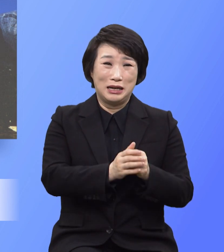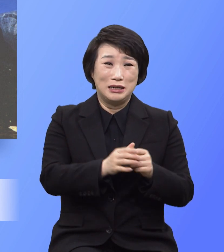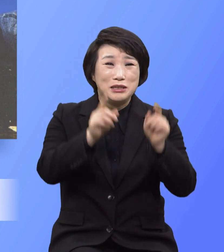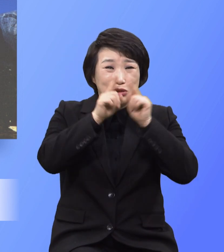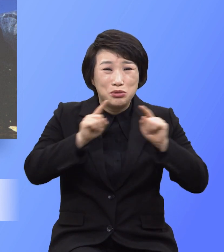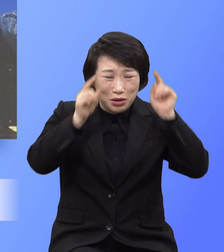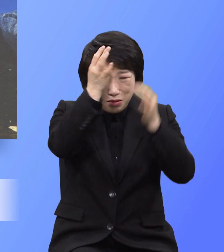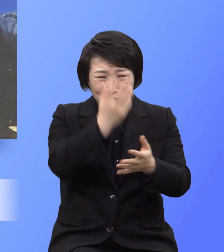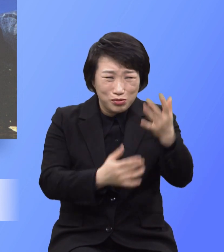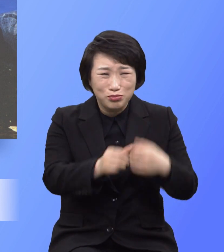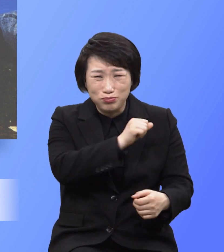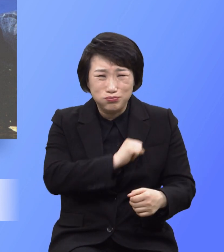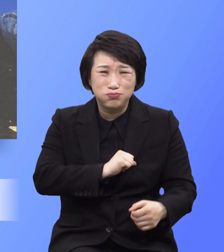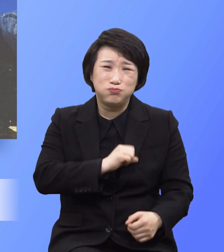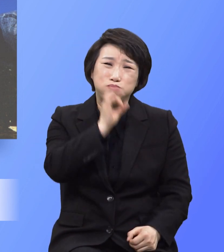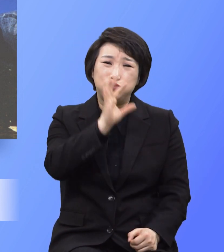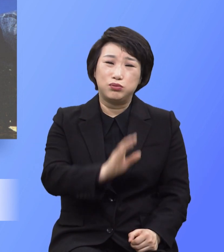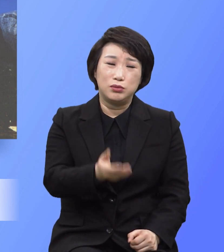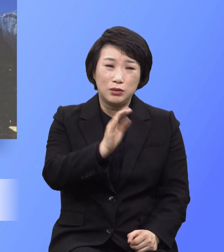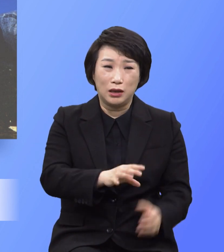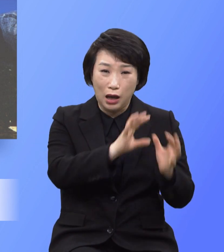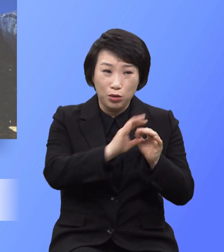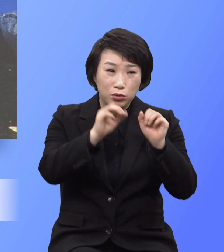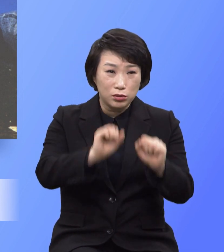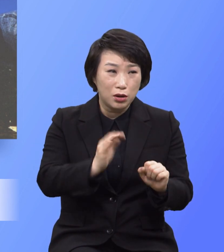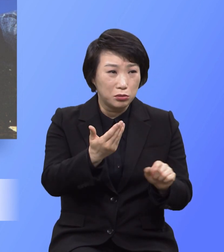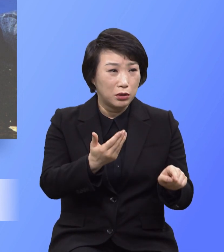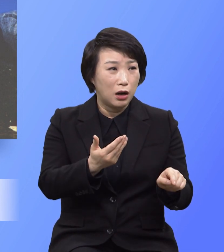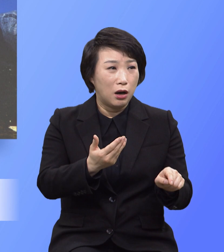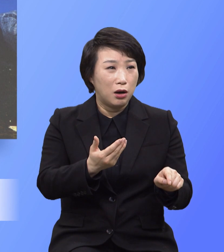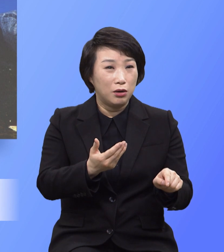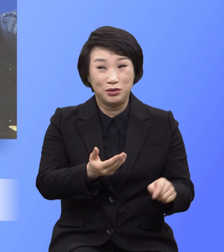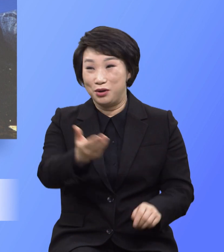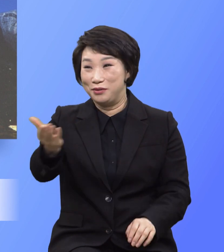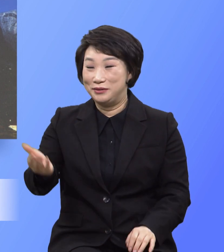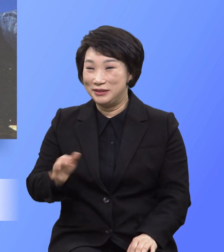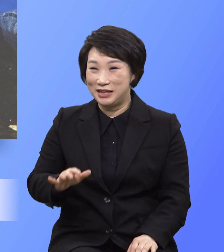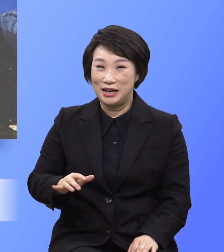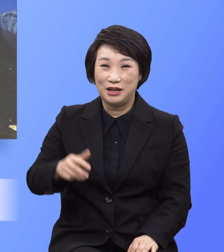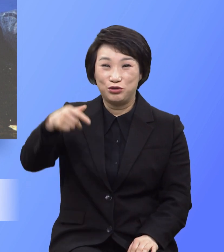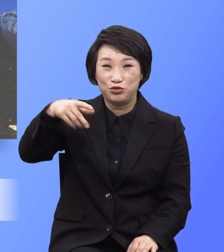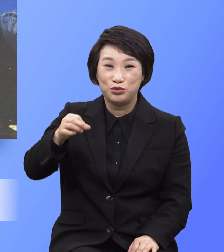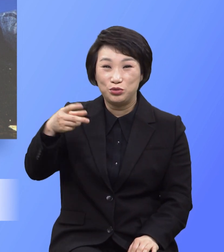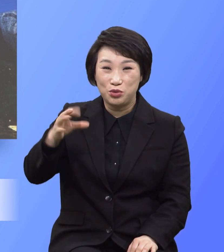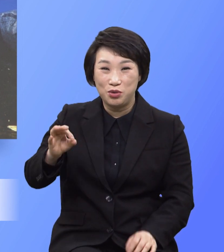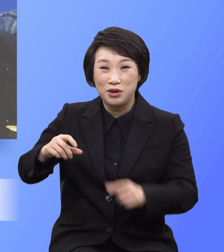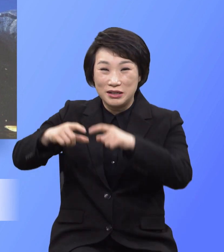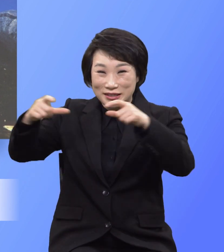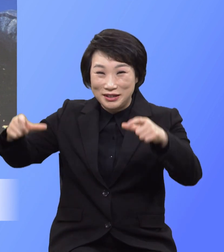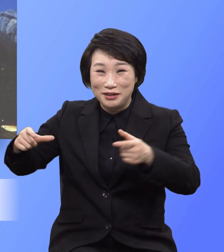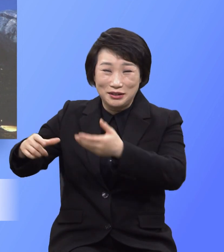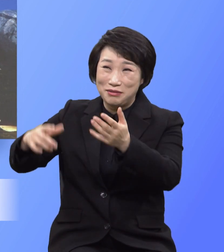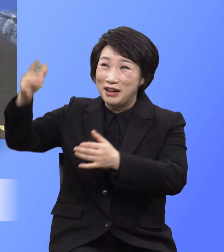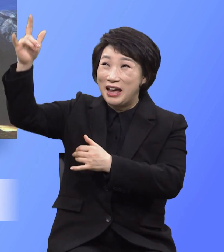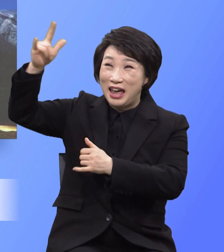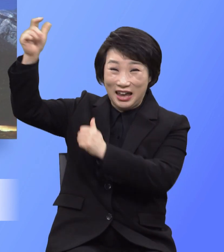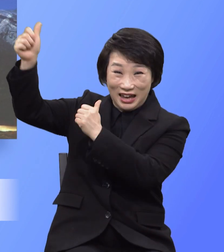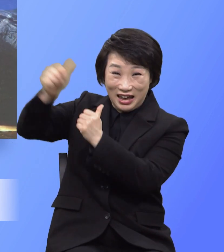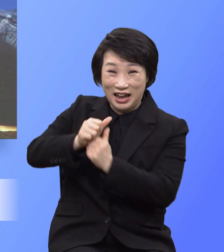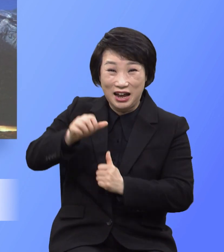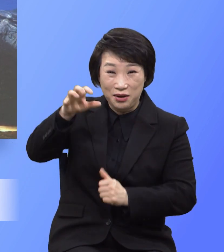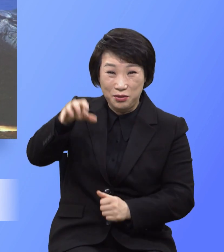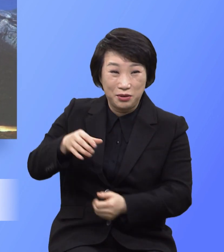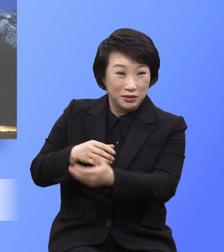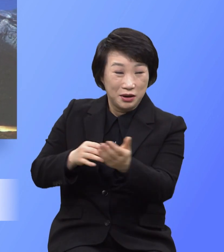없는데 견뎌야 된다. 여러분 저 중동 지역에요, 저